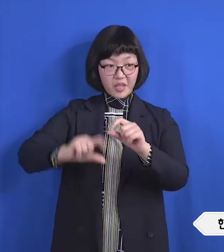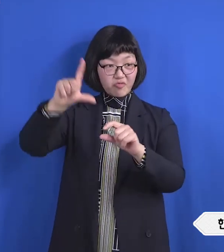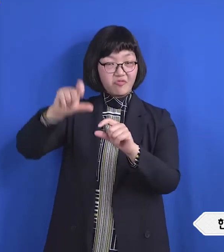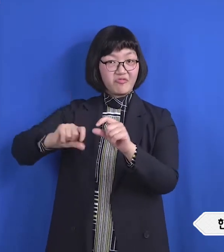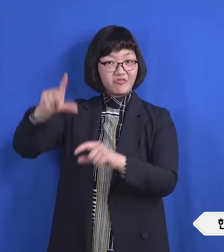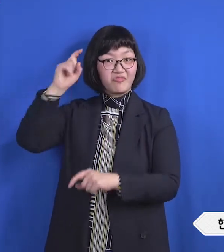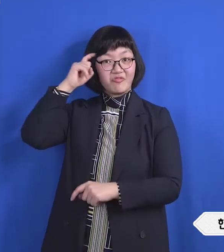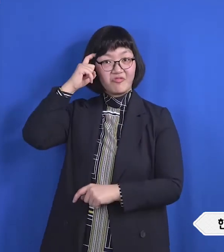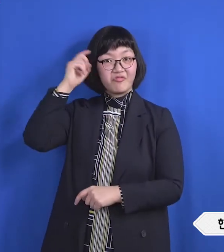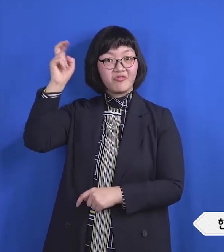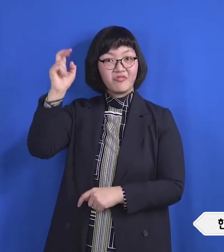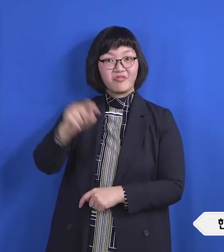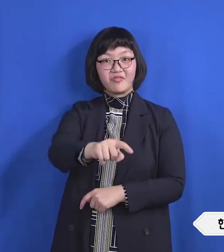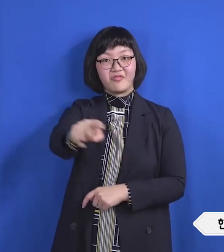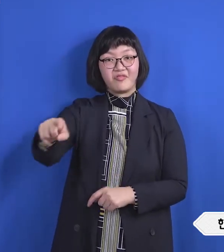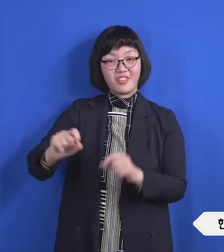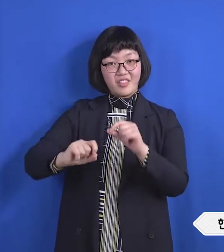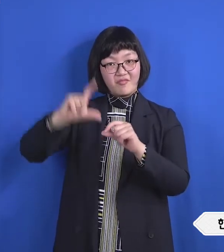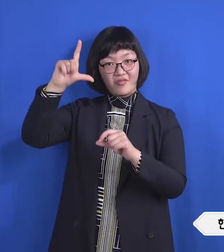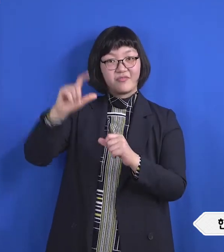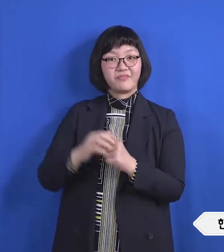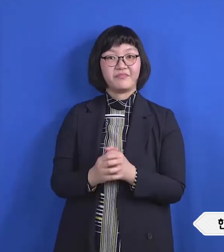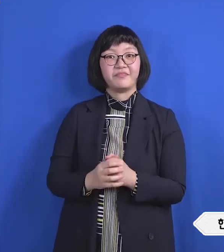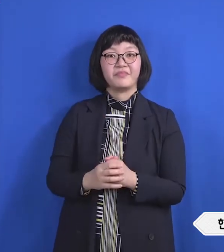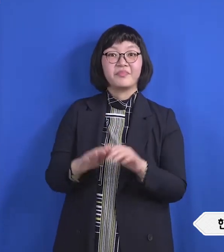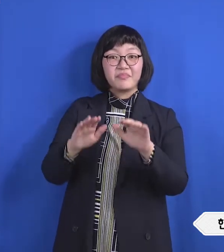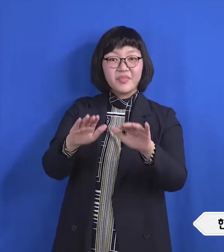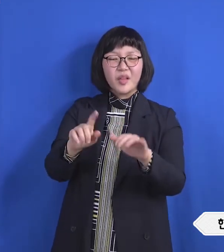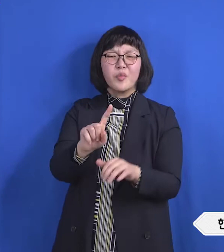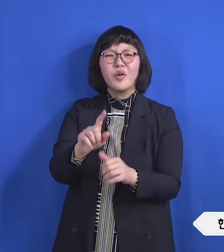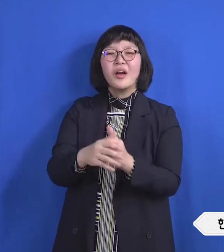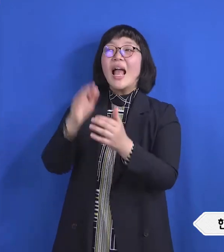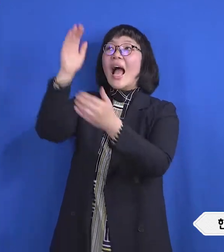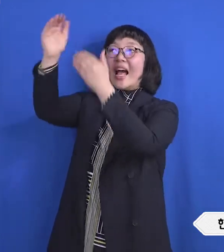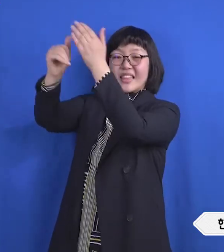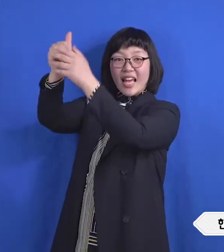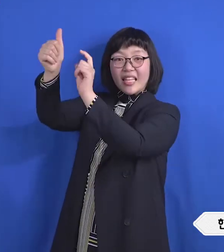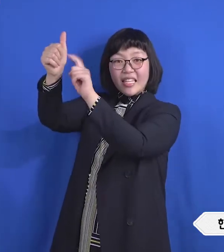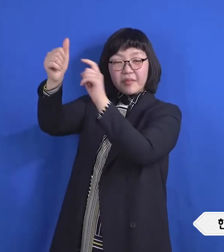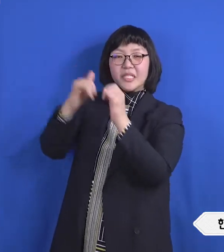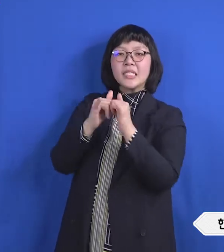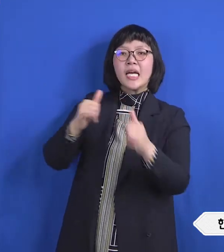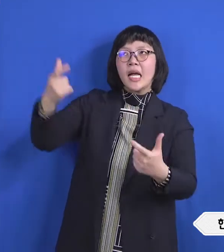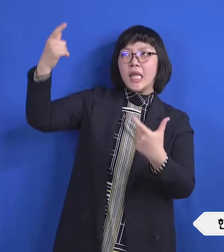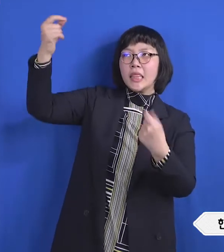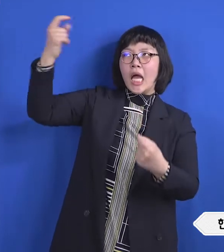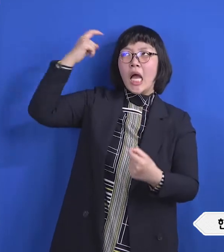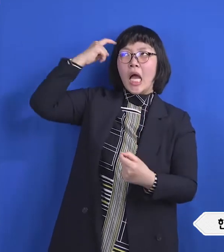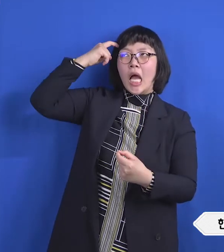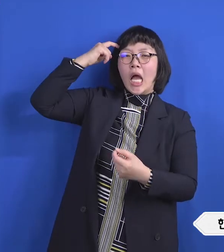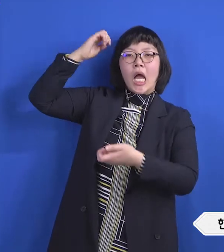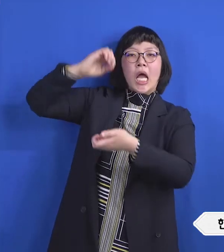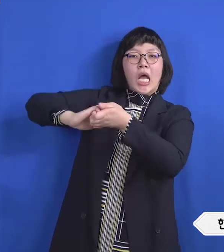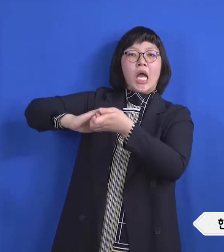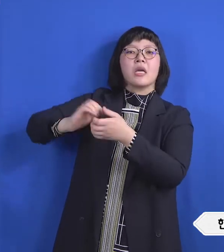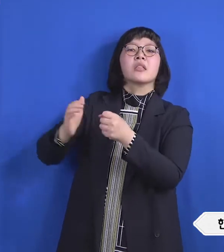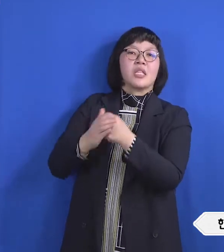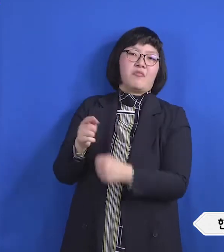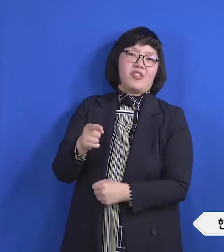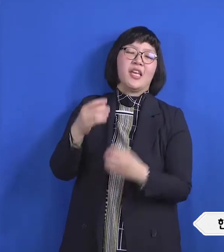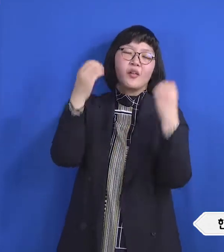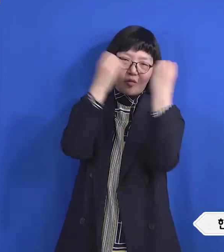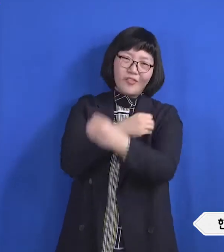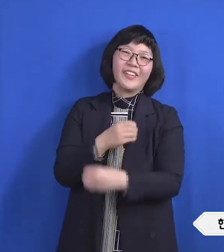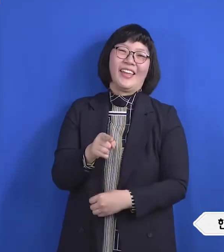하실 겁니다. 그것은 하나님을 인간의 시간 틀 속에 가두어 놓고 생각을 하니까